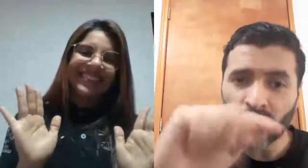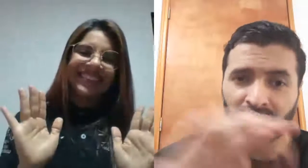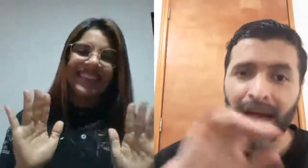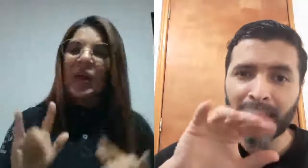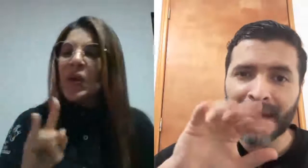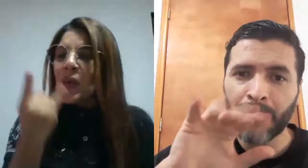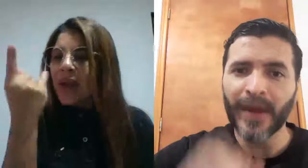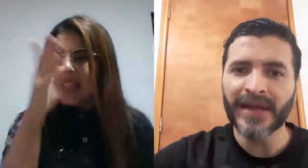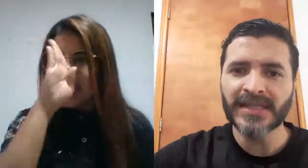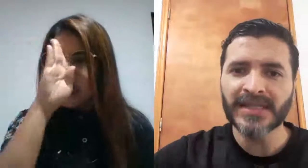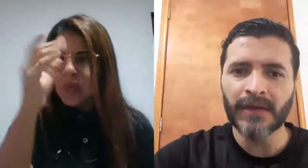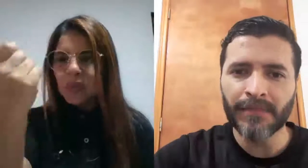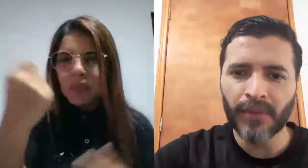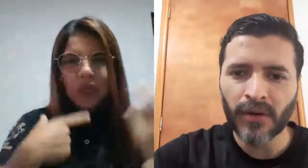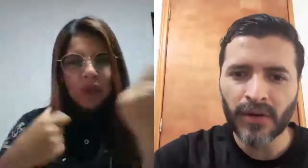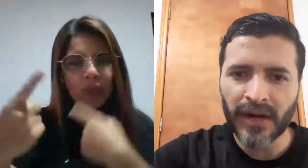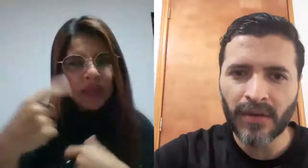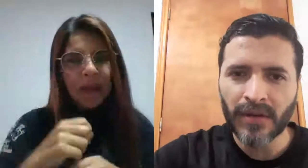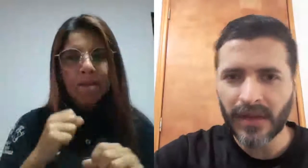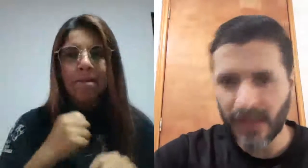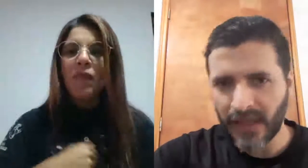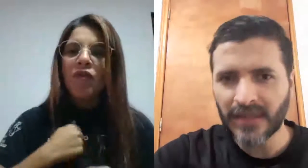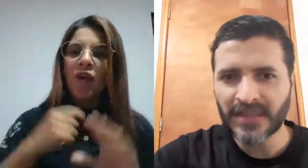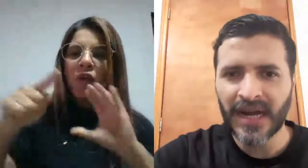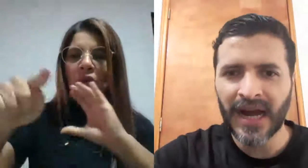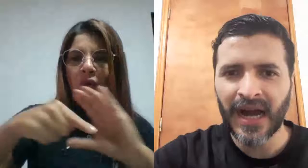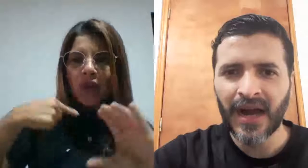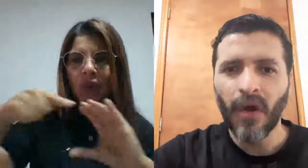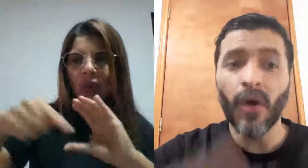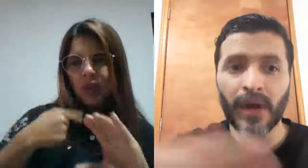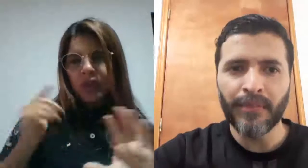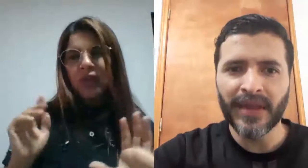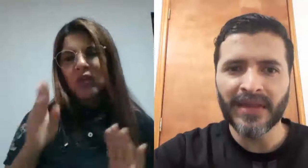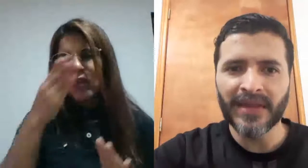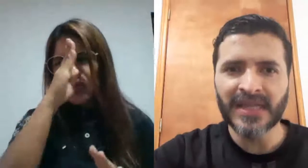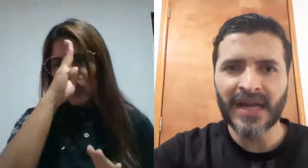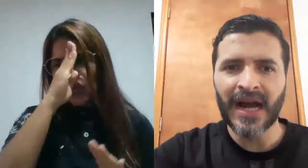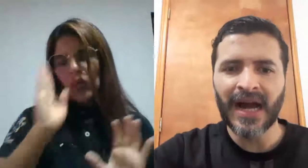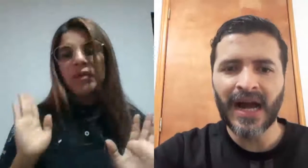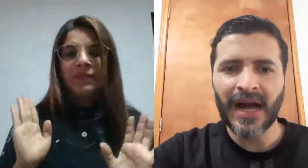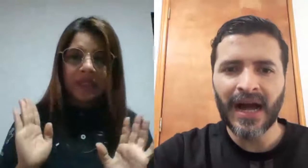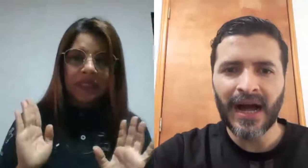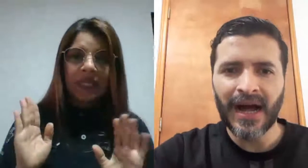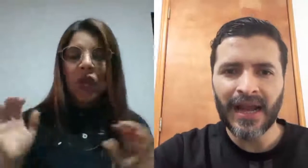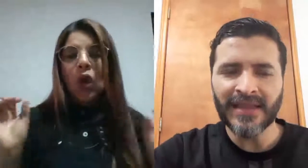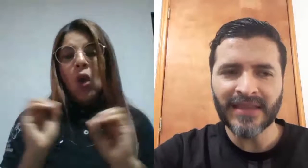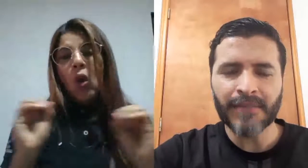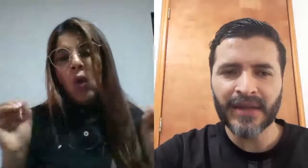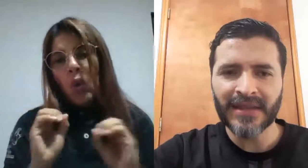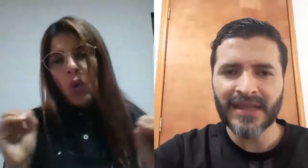Cualquier pregunta me la pueden escribir por correo y ya, o le pueden decir